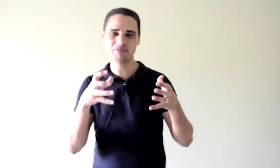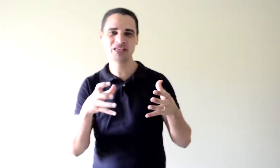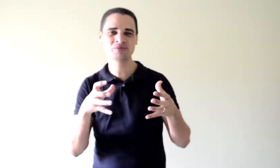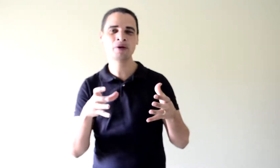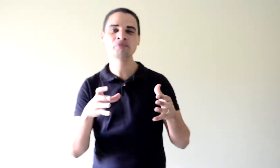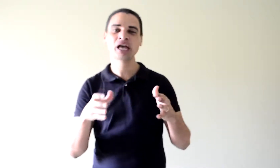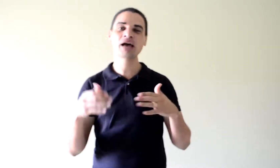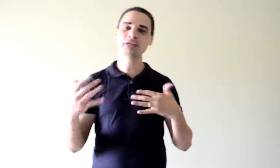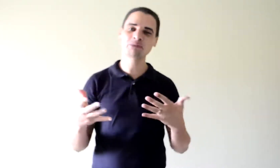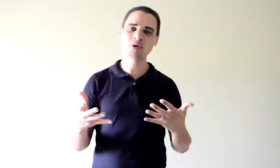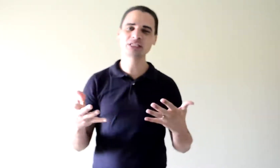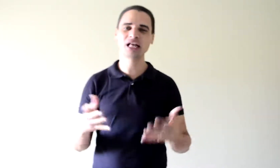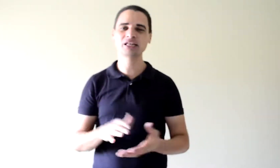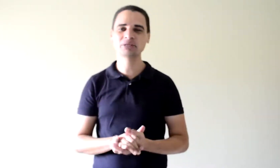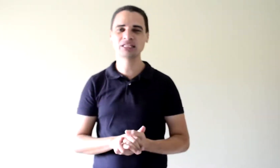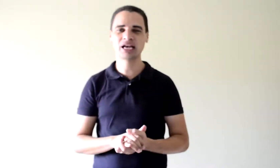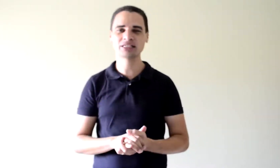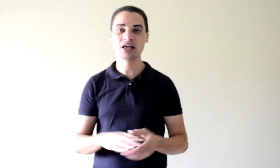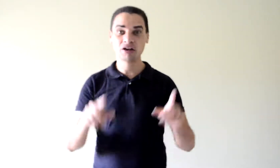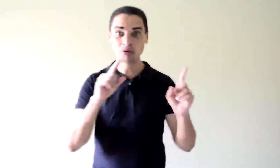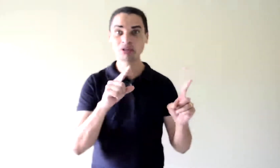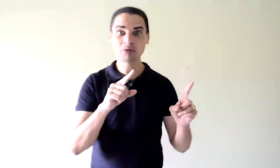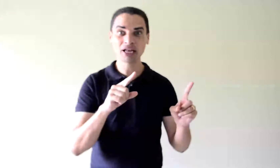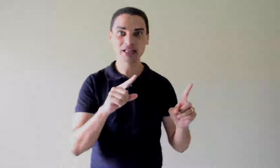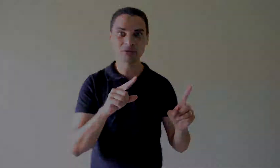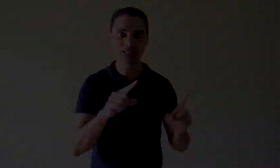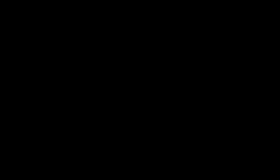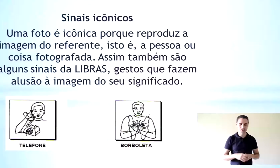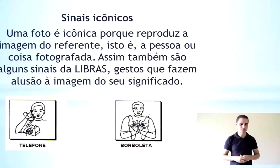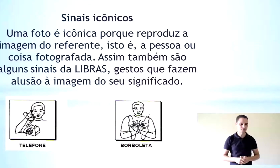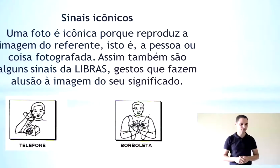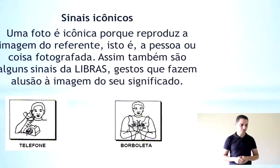mesmo. É a mesma coisa na língua de sinais. Vamos dar uma olhada no slide.